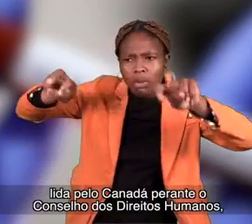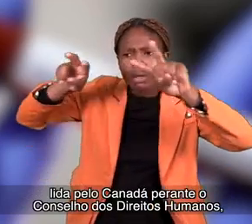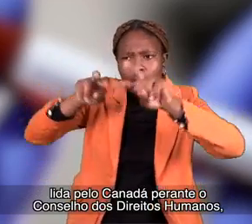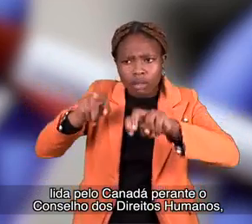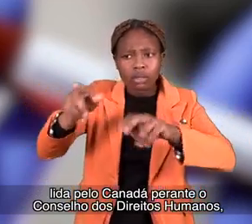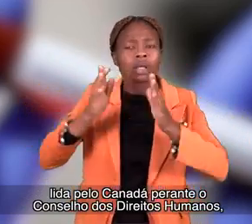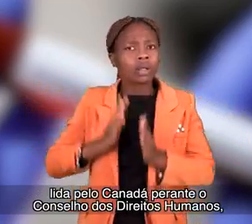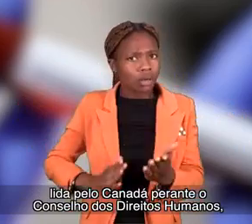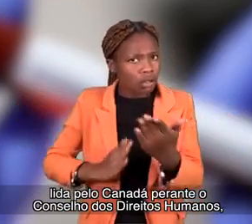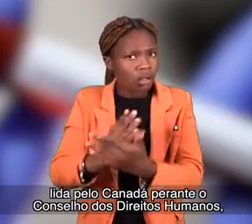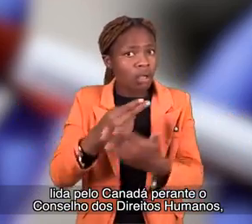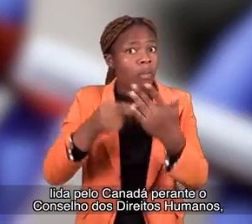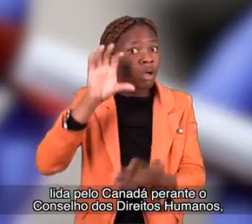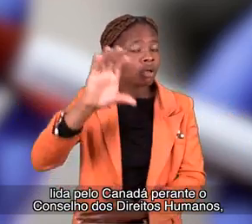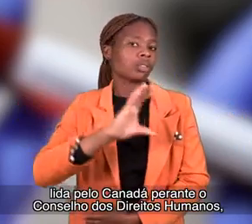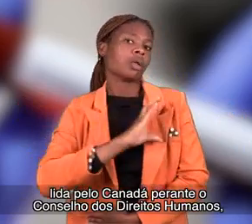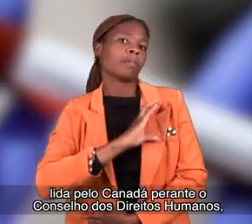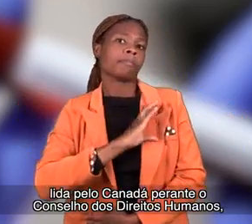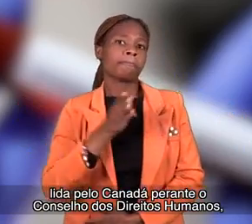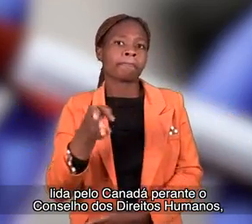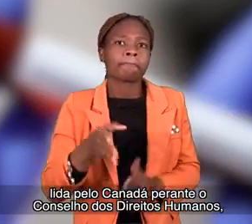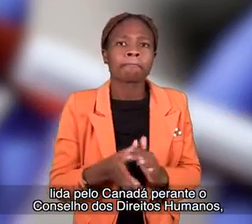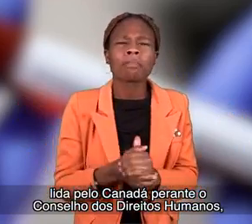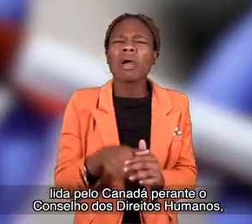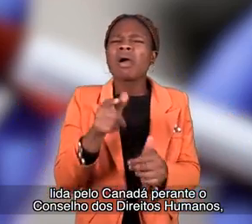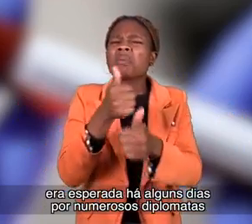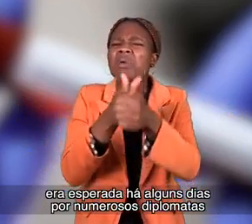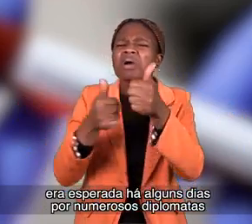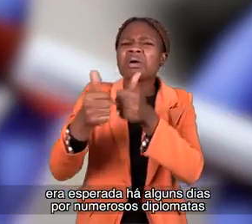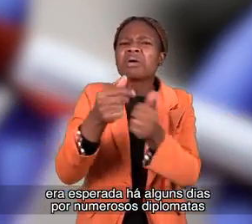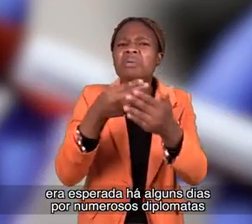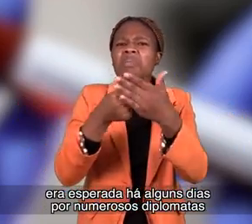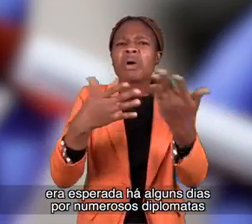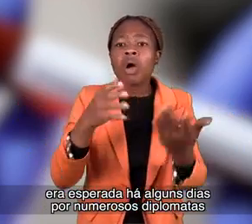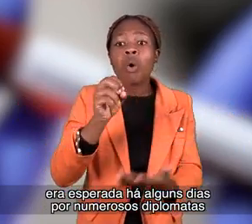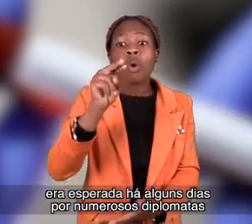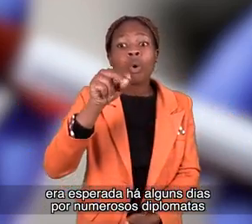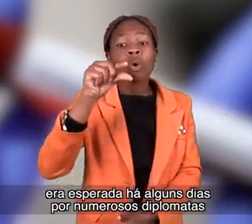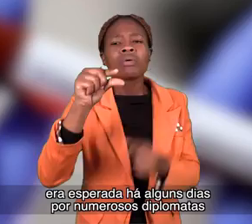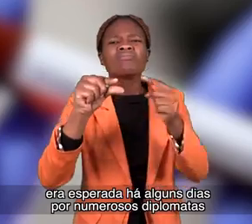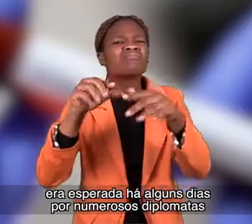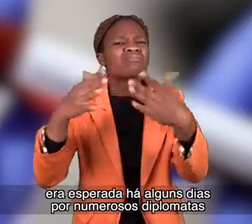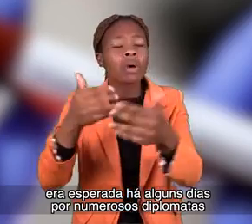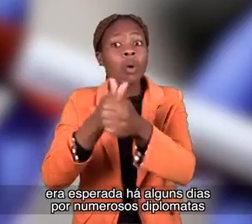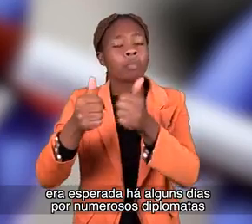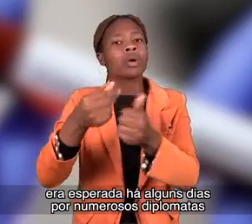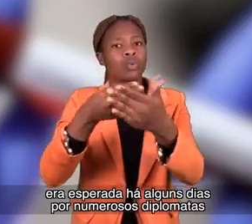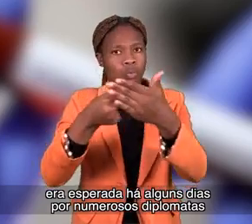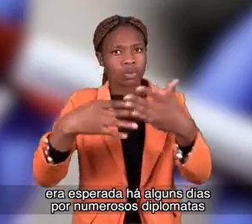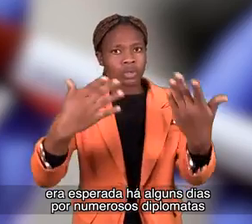lida pelo Canadá perante o Conselho dos Direitos Humanos, era esperada há alguns dias por numerosos diplomatas